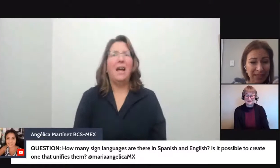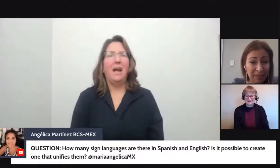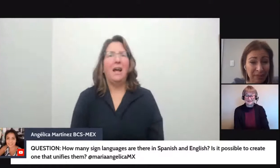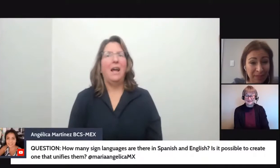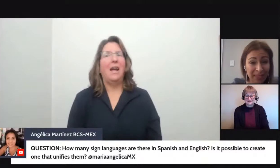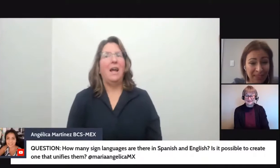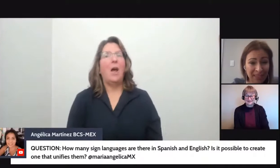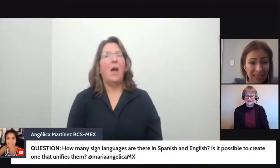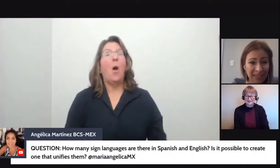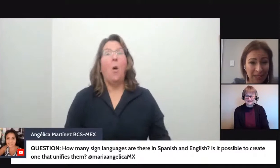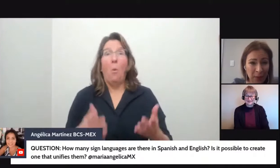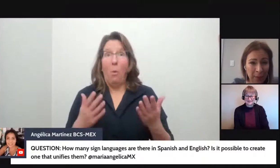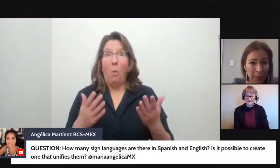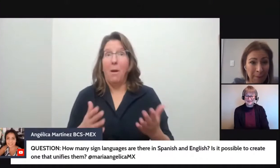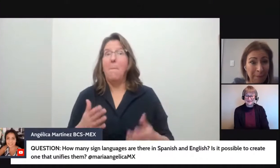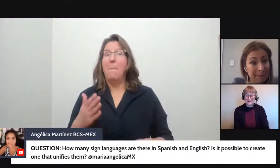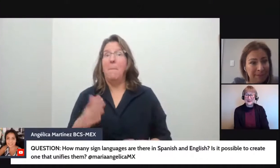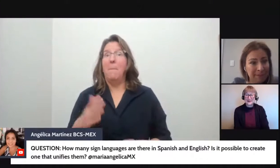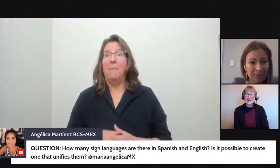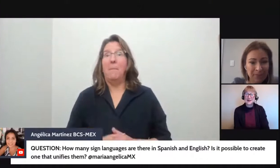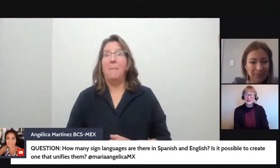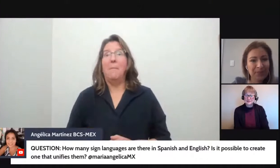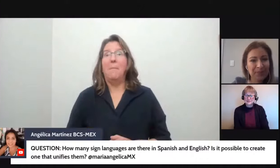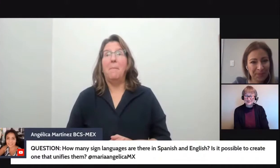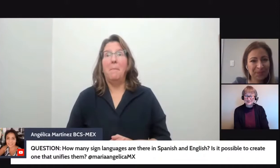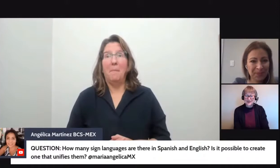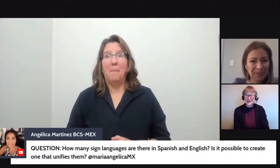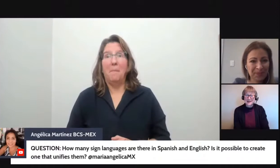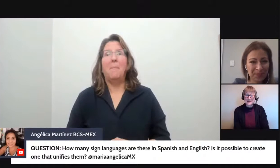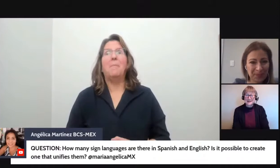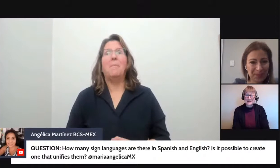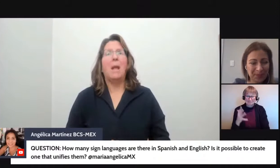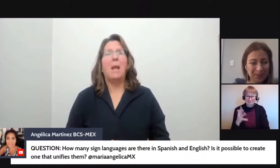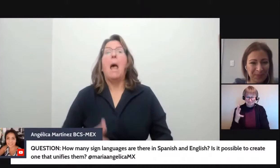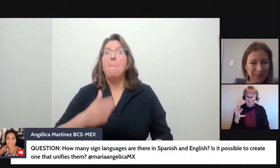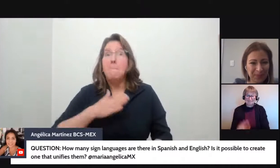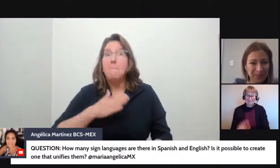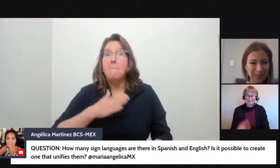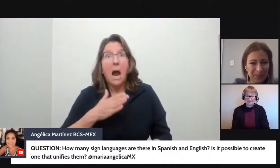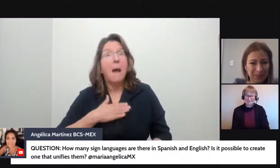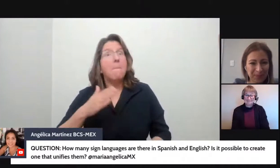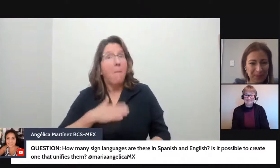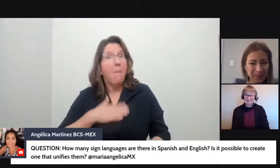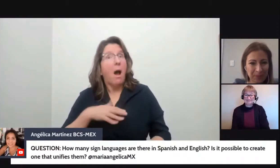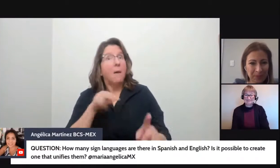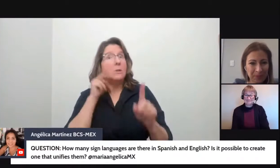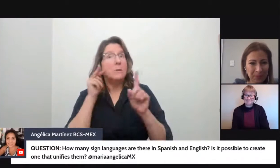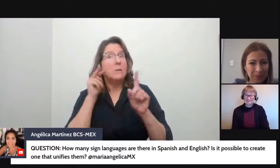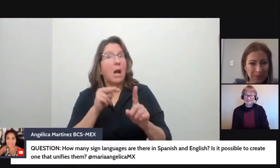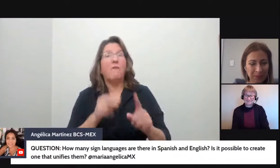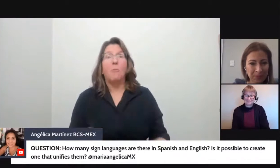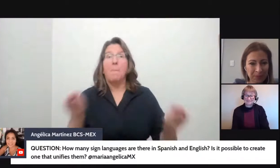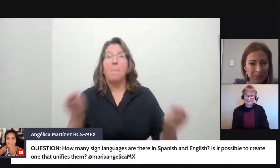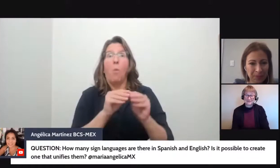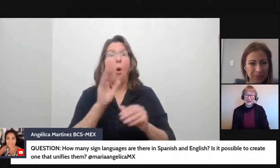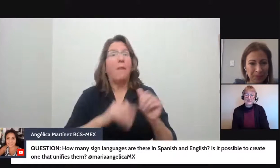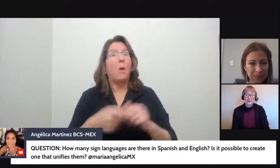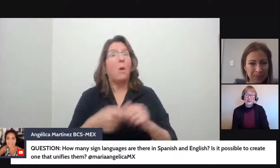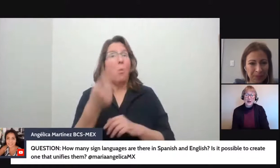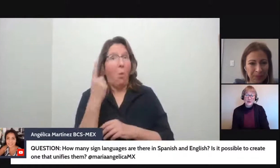¿por qué quisieran unificarlos? ¿Quieren unificar su idioma al de inglés? Entonces,